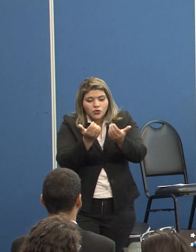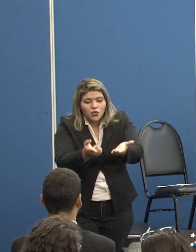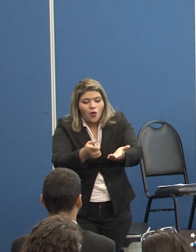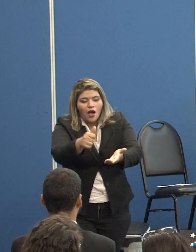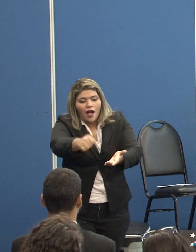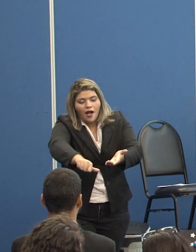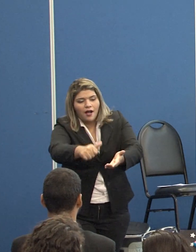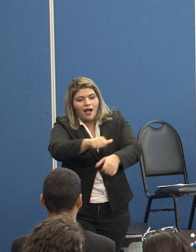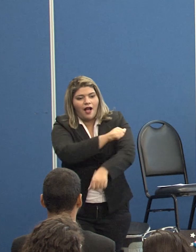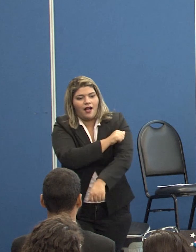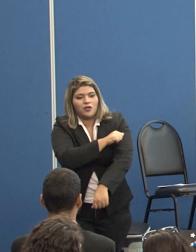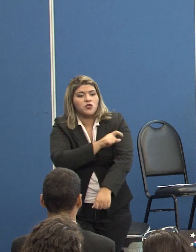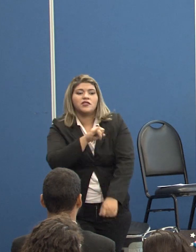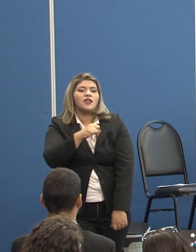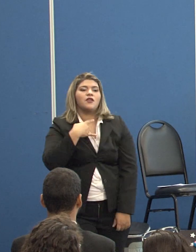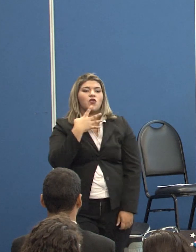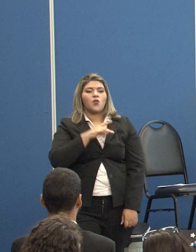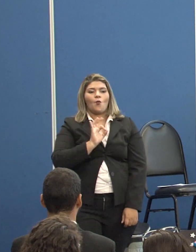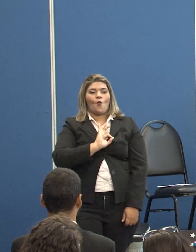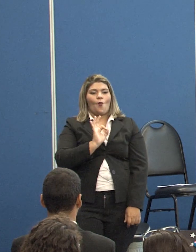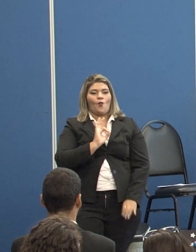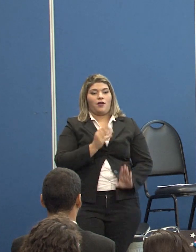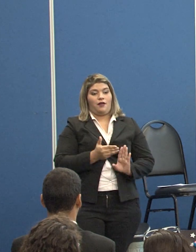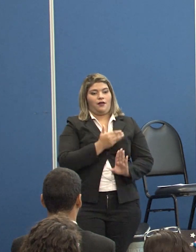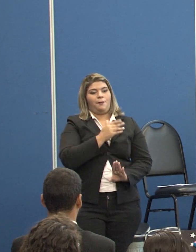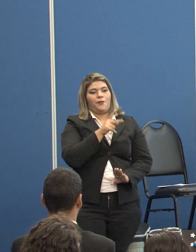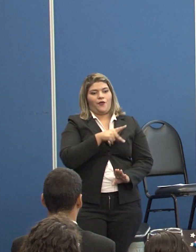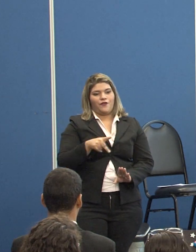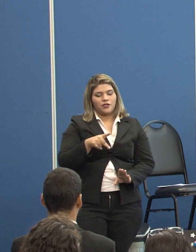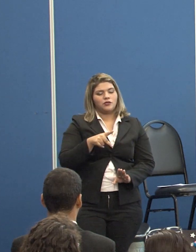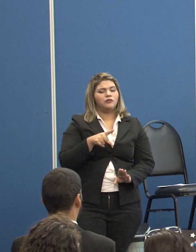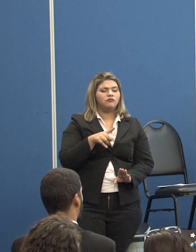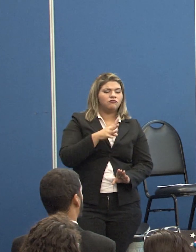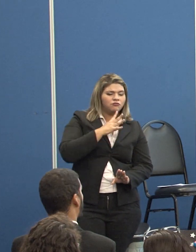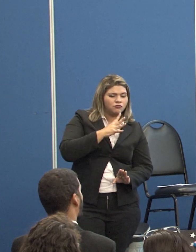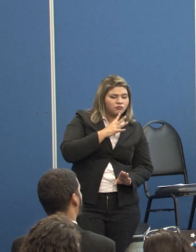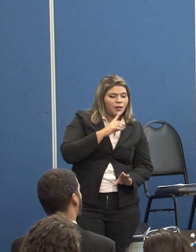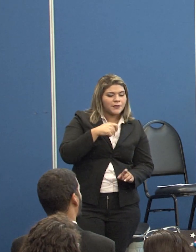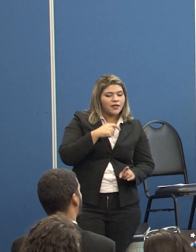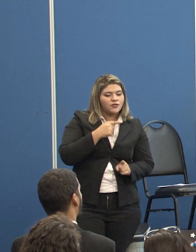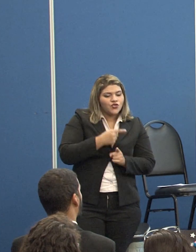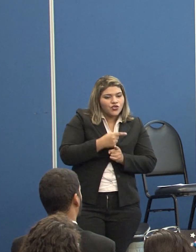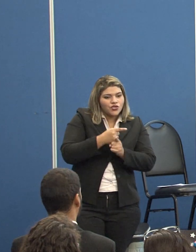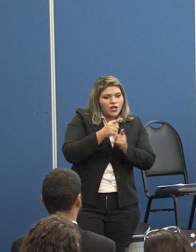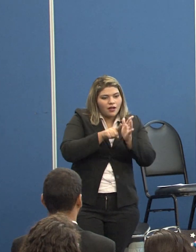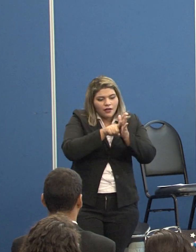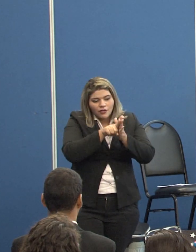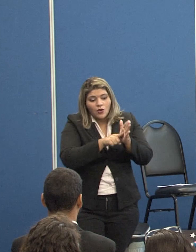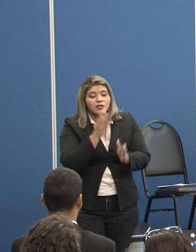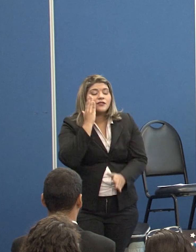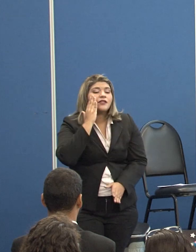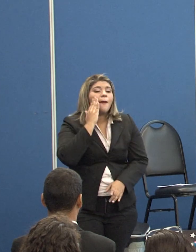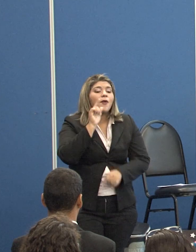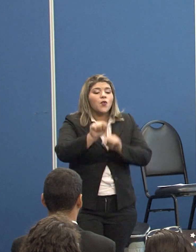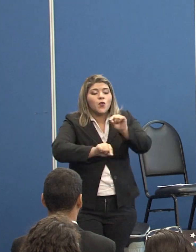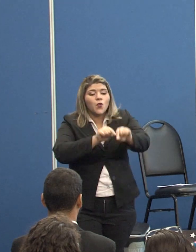conheça. Então, a gente inicia com a avaliação de diagnose. Eu preciso saber qual é a bagagem cultural que ele está trazendo. Eu